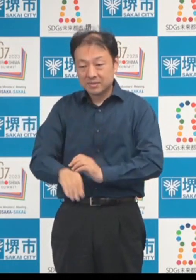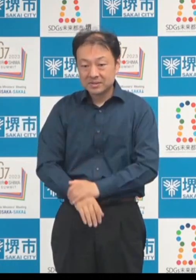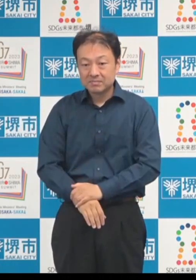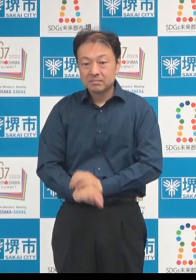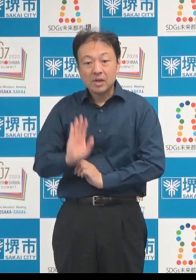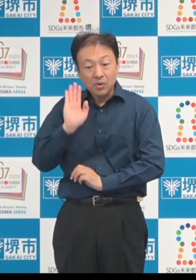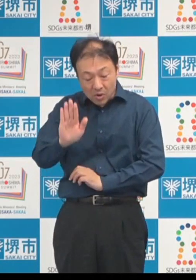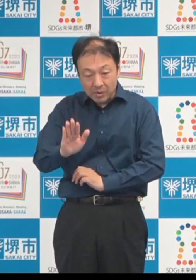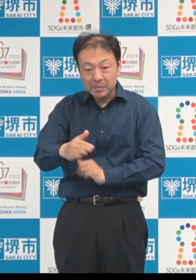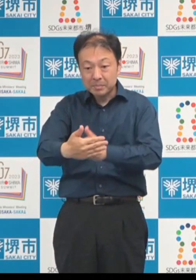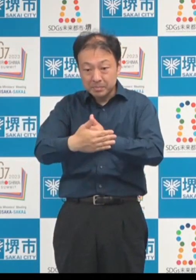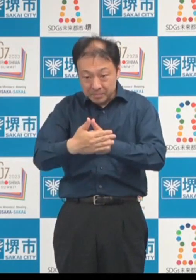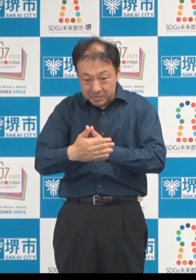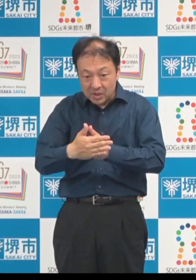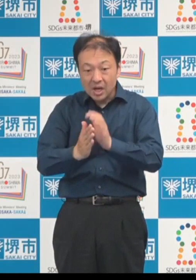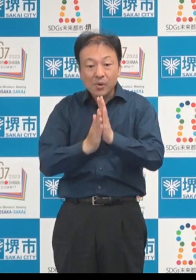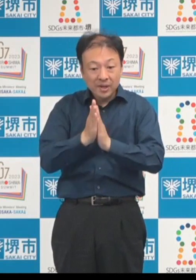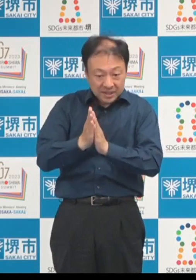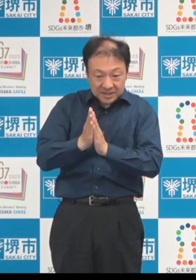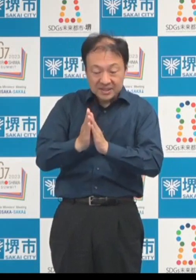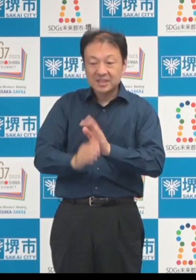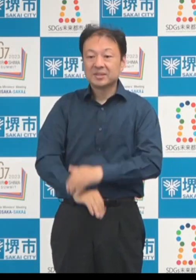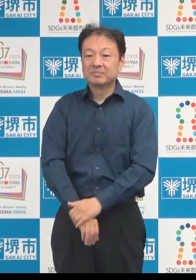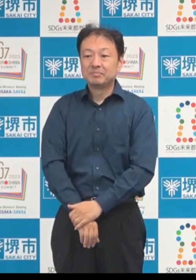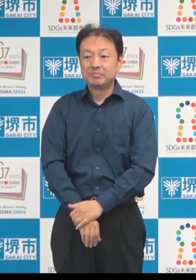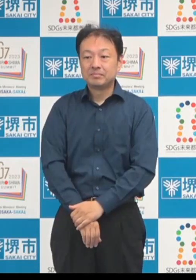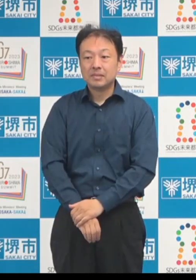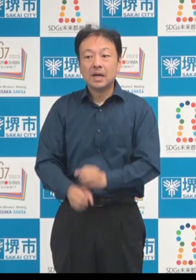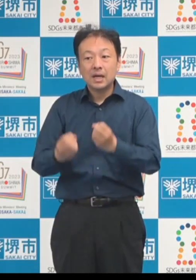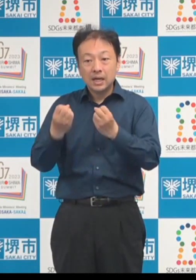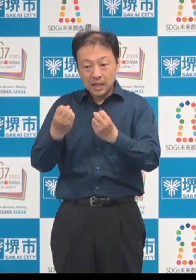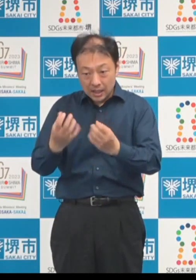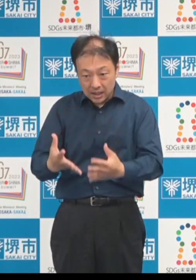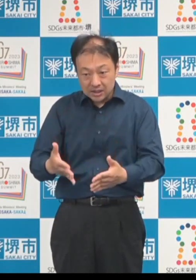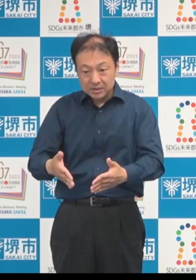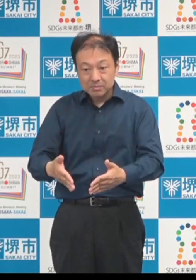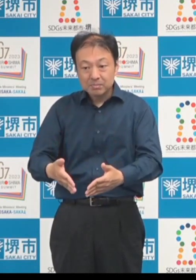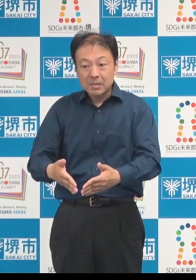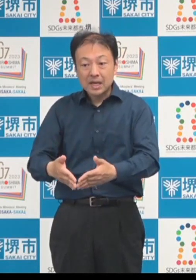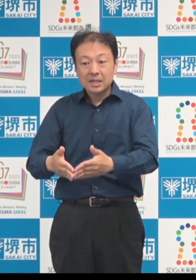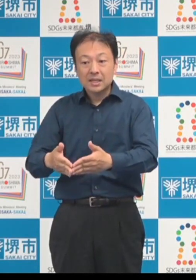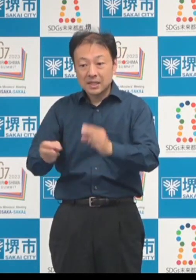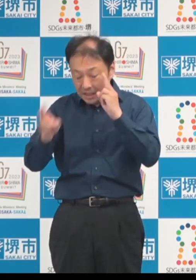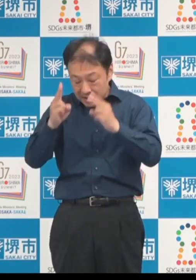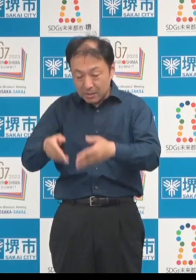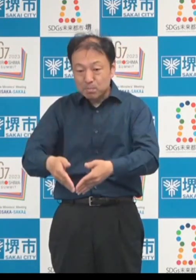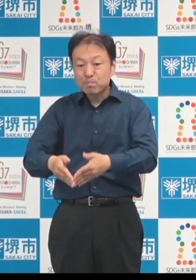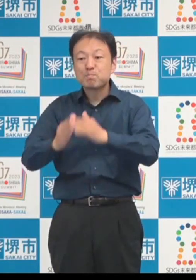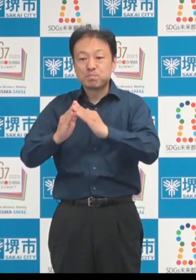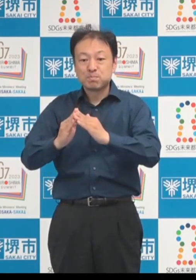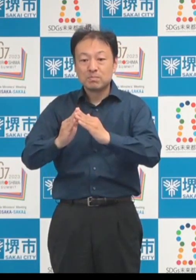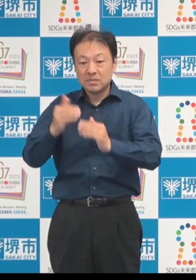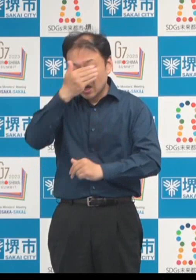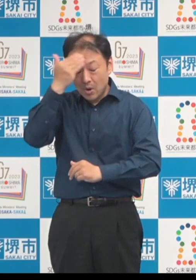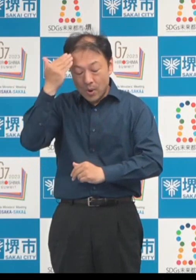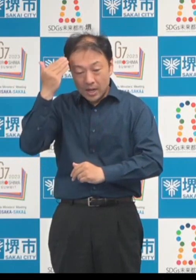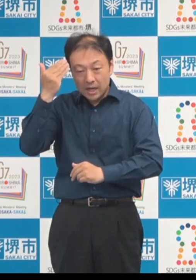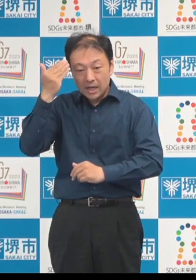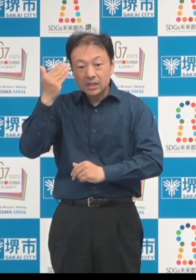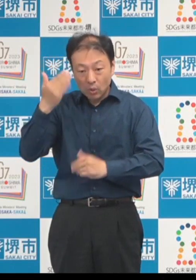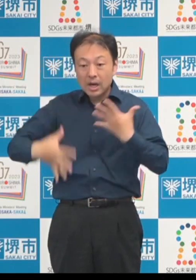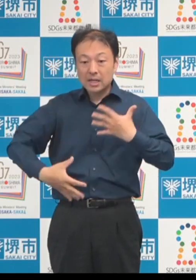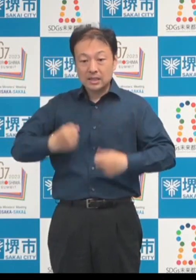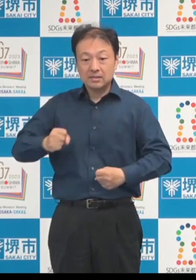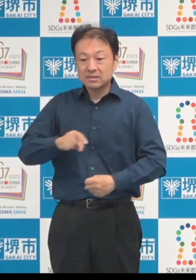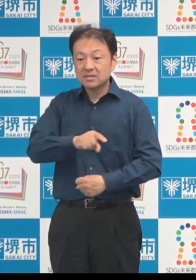からの協力も仰ぎながら、今回例えば新しいスタートアップを始めようとする若手創業者、もしくは学生の皆